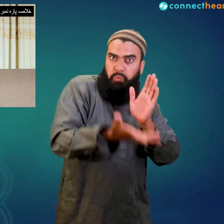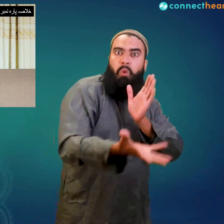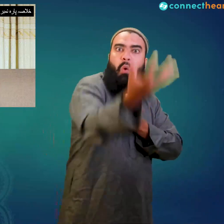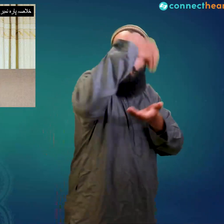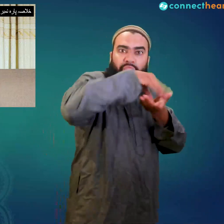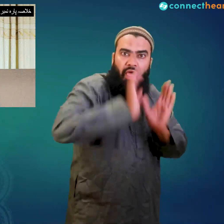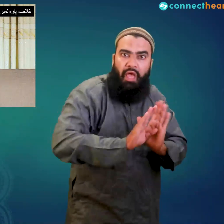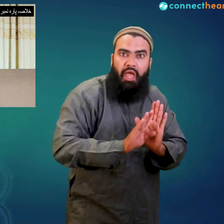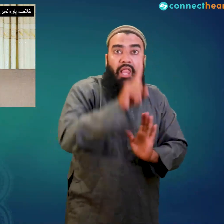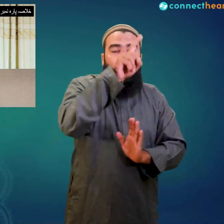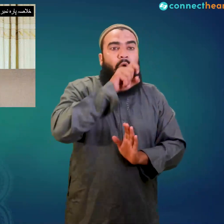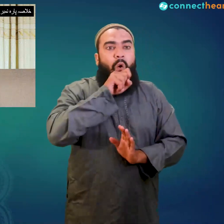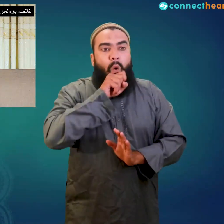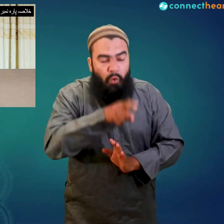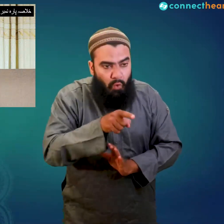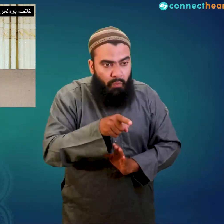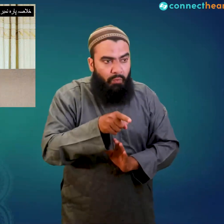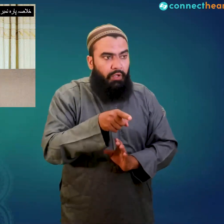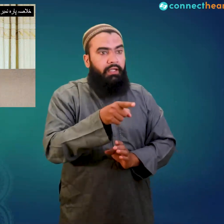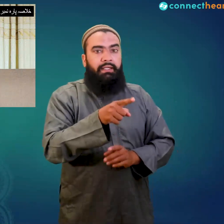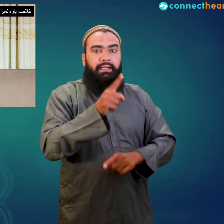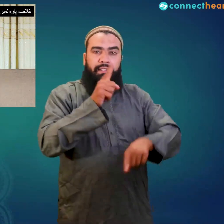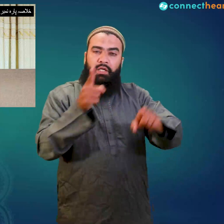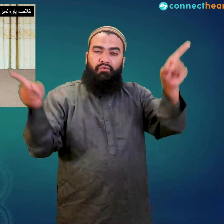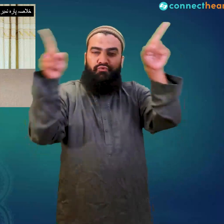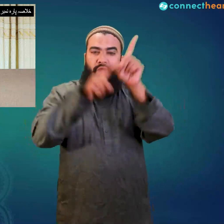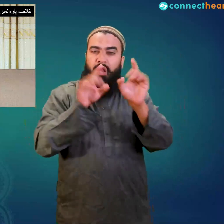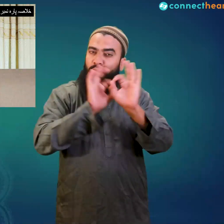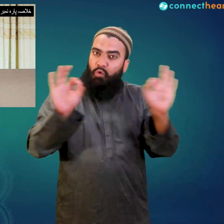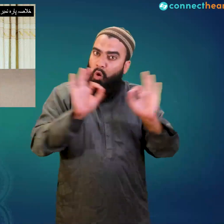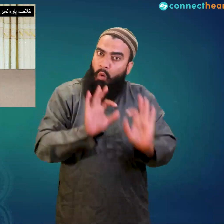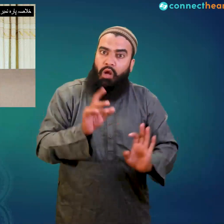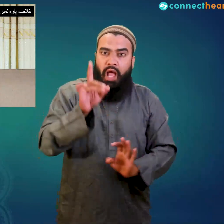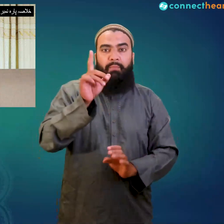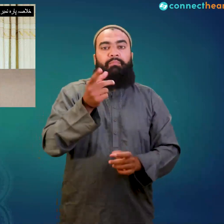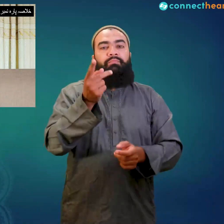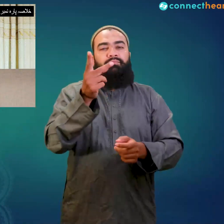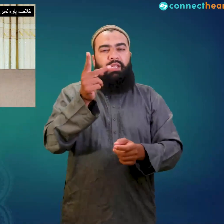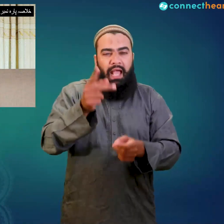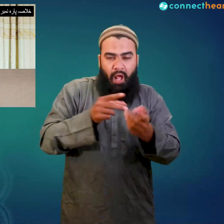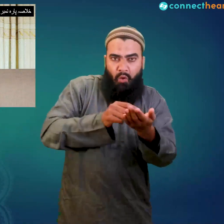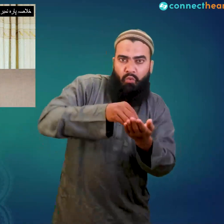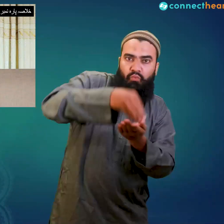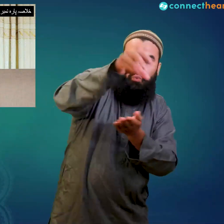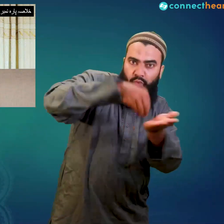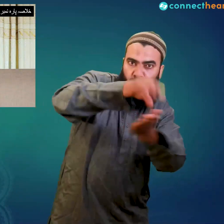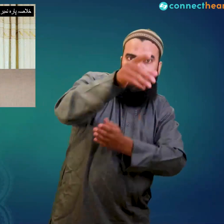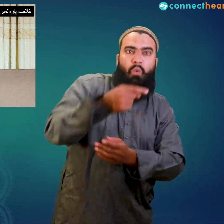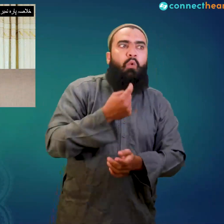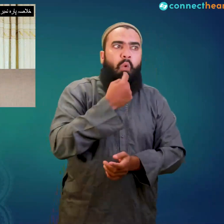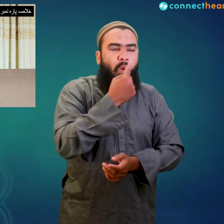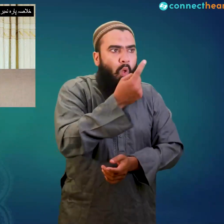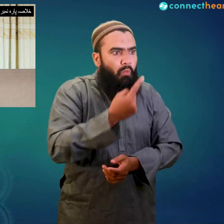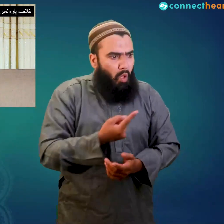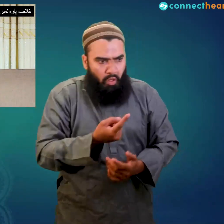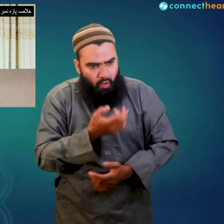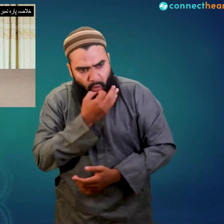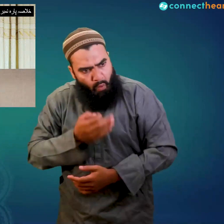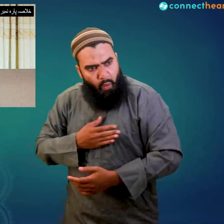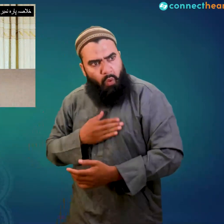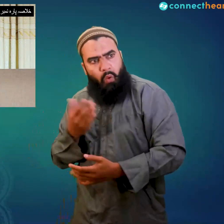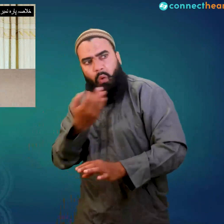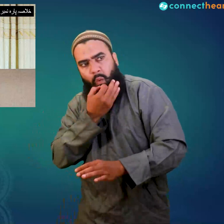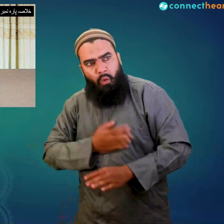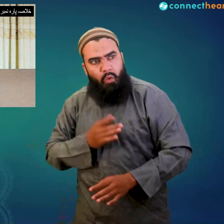لگا، اور مال کے جو حقوق اللہ نے رکھے تھے ان کی ادائیگی سے بھی وہ منکر ہو گیا، جس